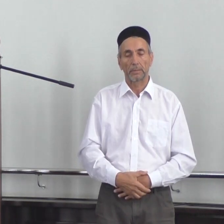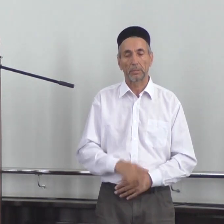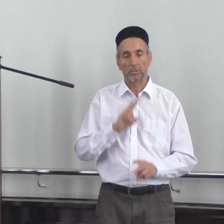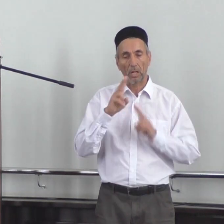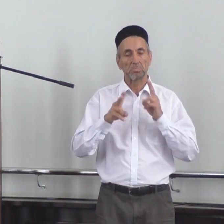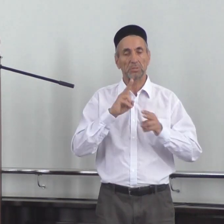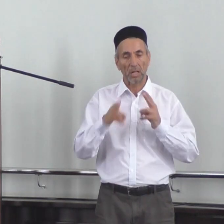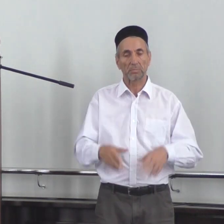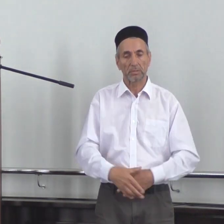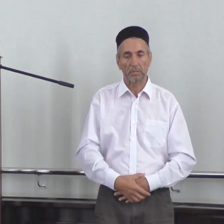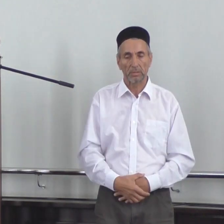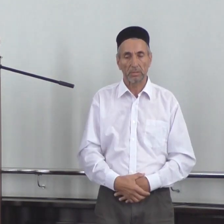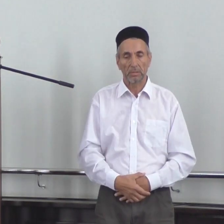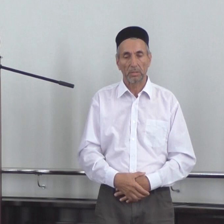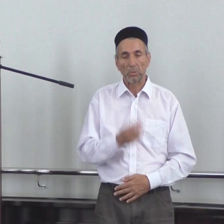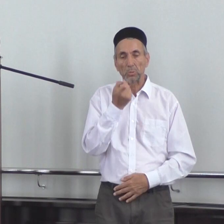Әгәр дә